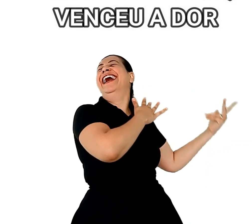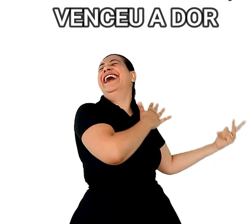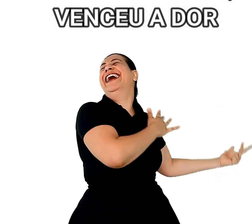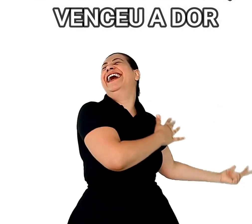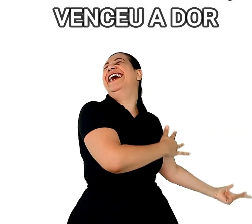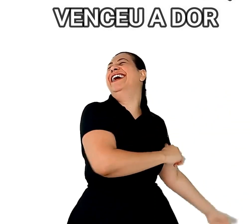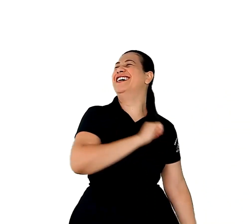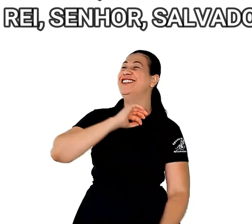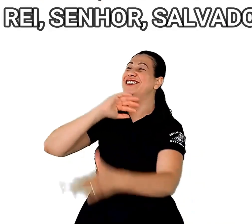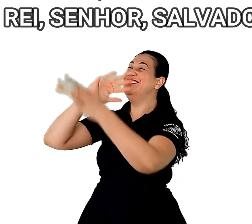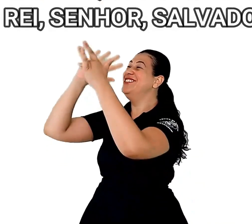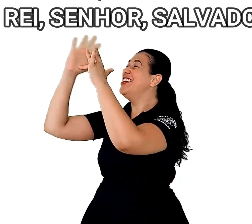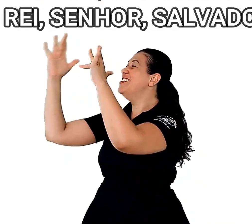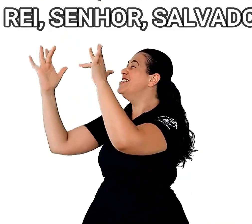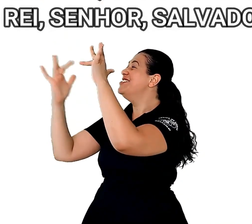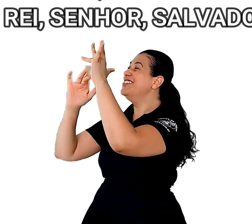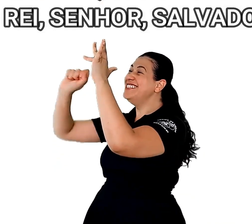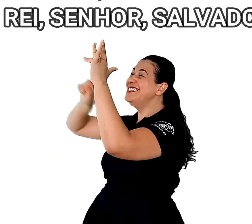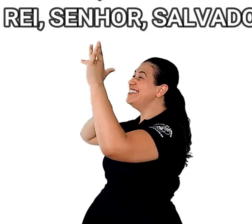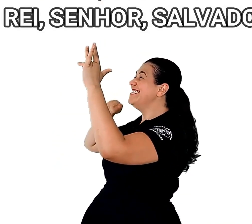dor. Ele é Jesus.